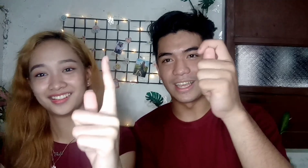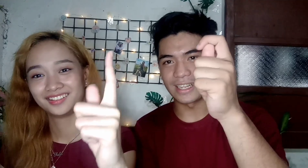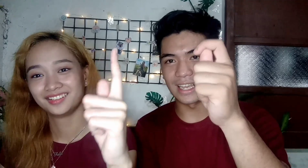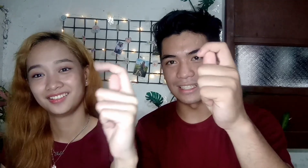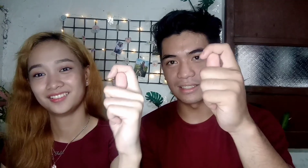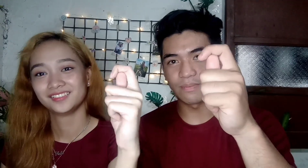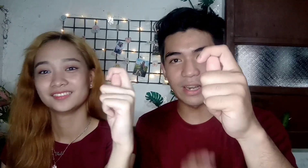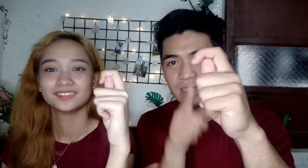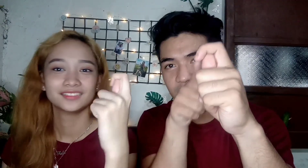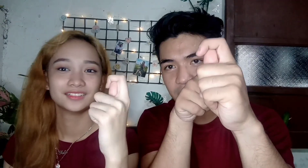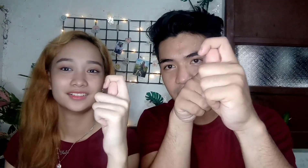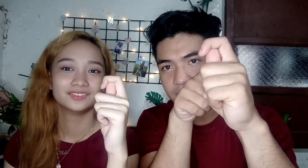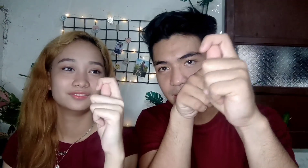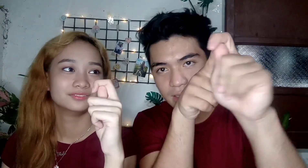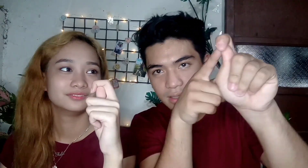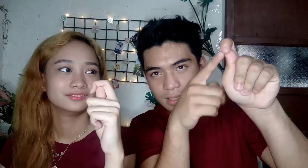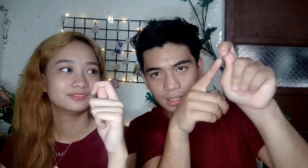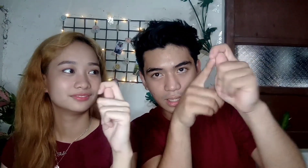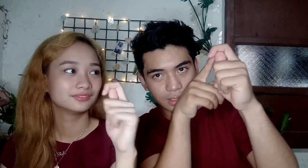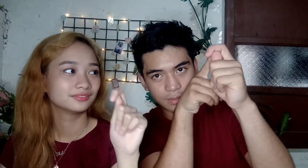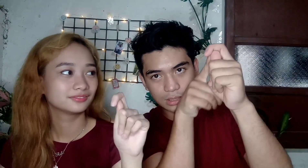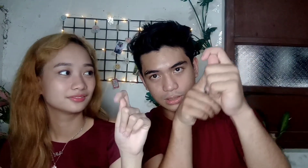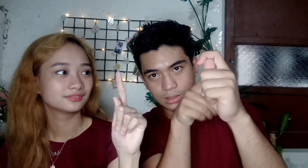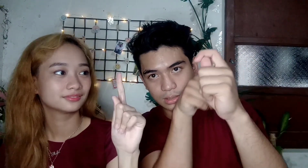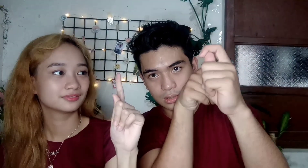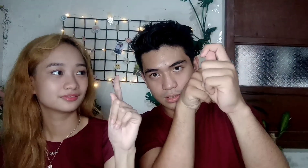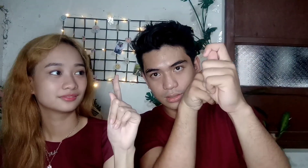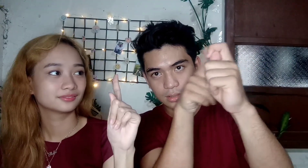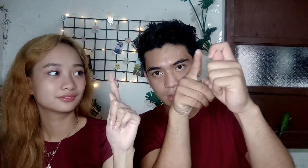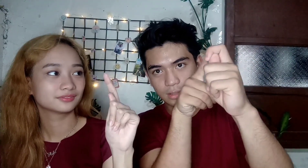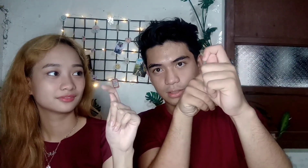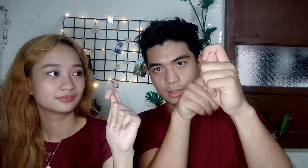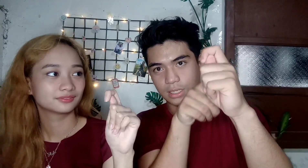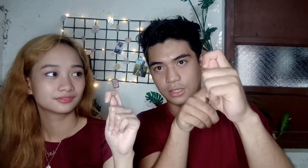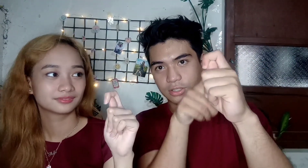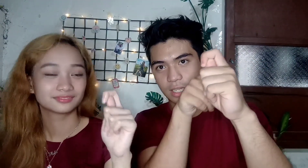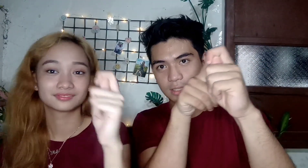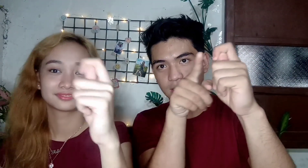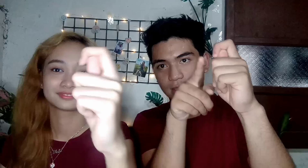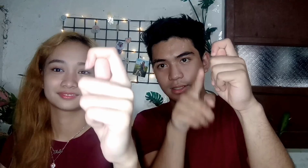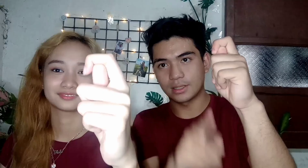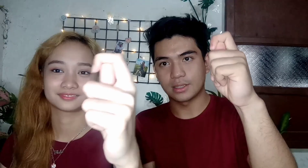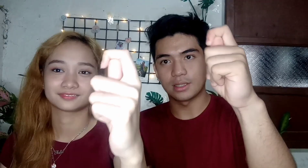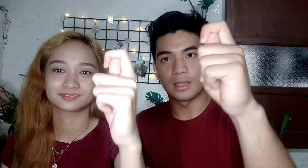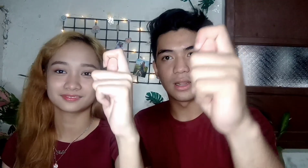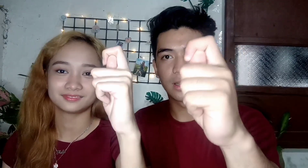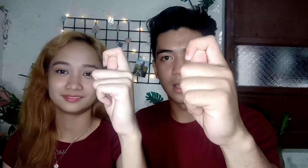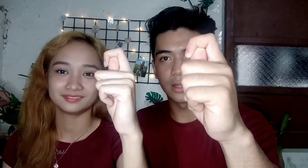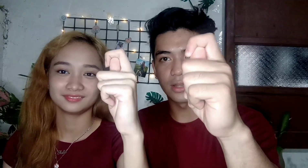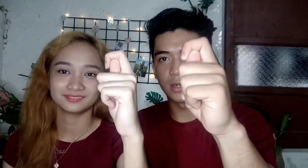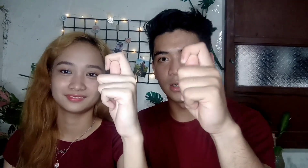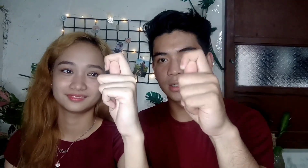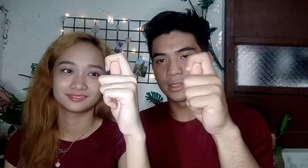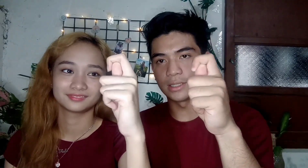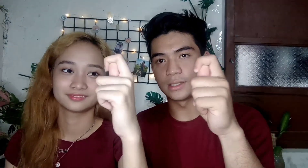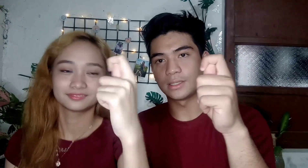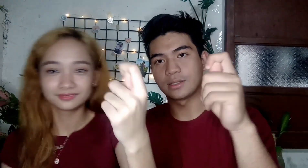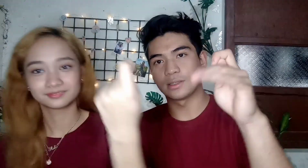Ayan, guys. Parang siyang letter T lang naman. Ayan, guys. Letter T.